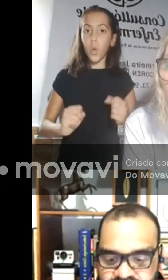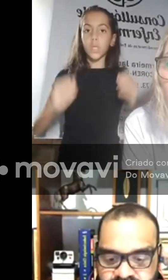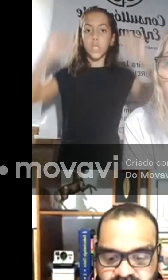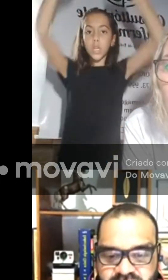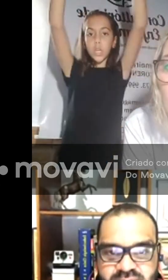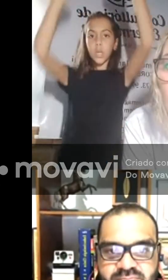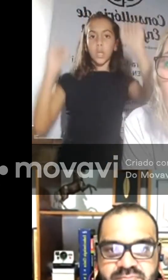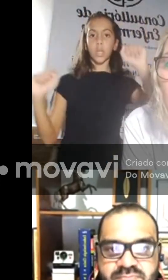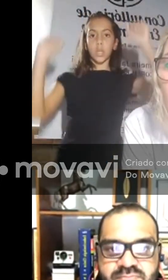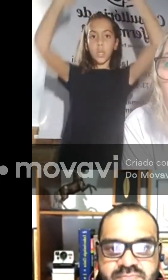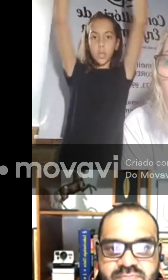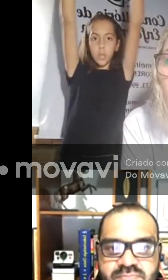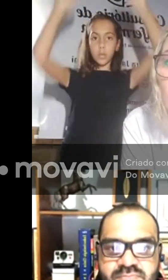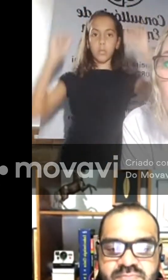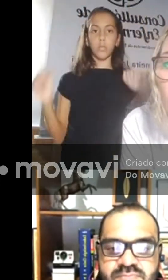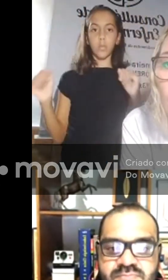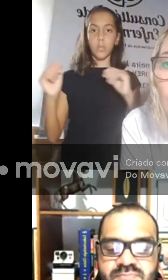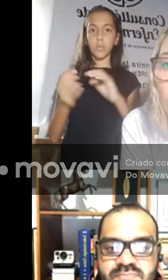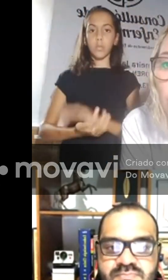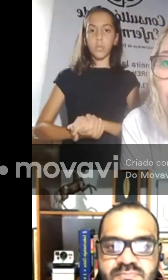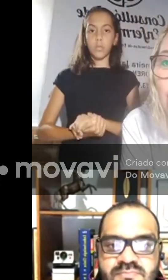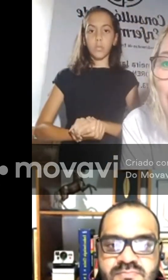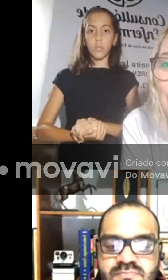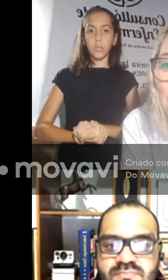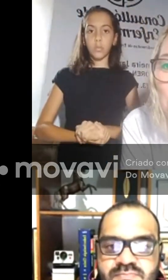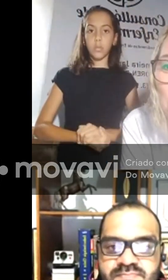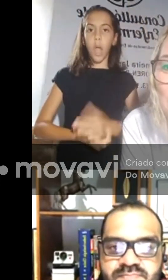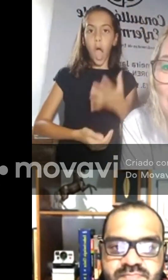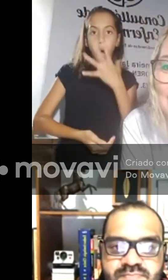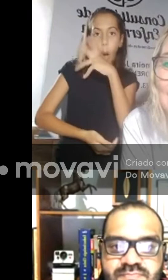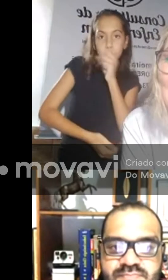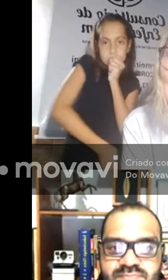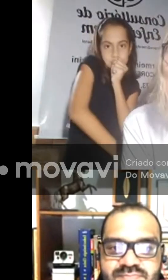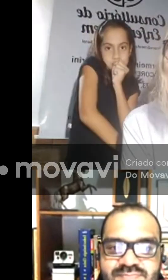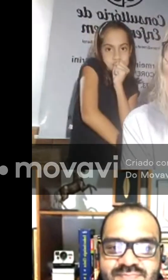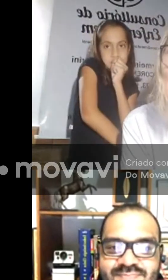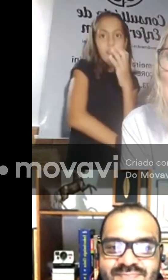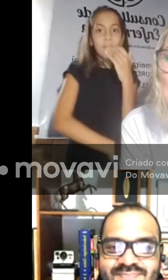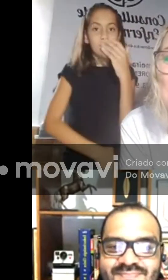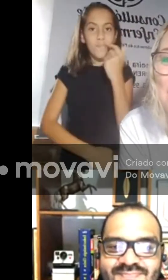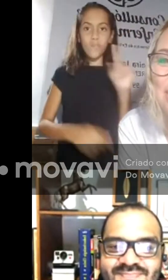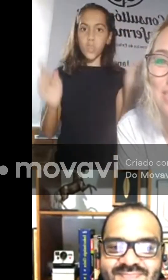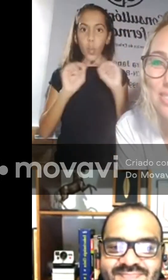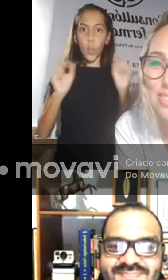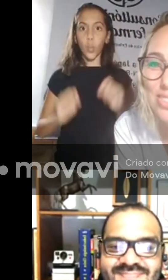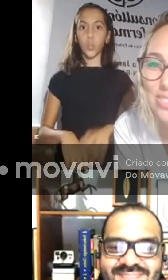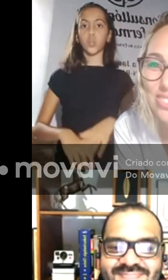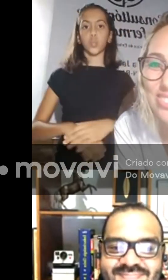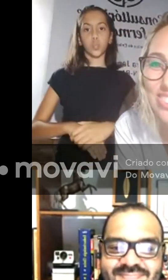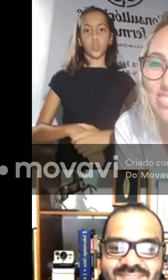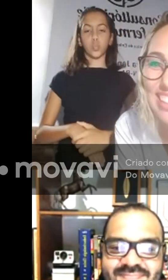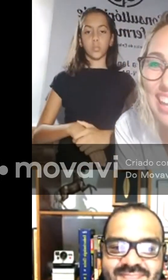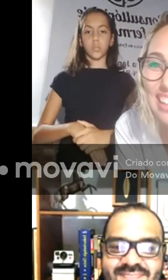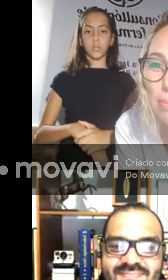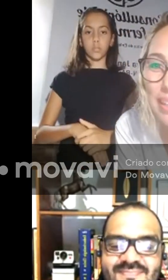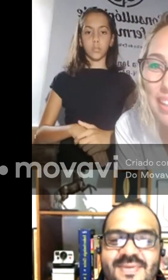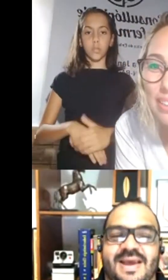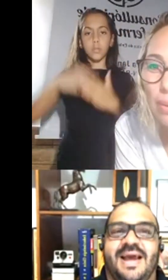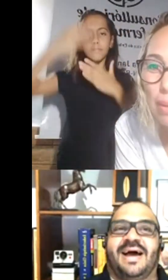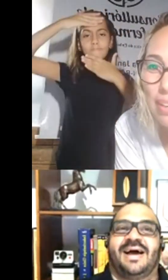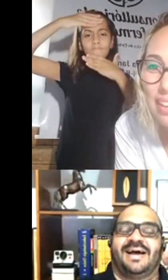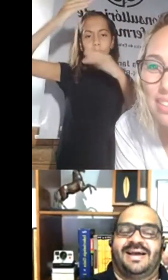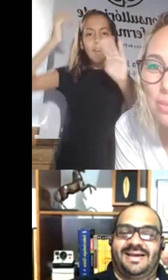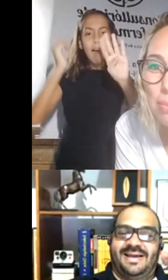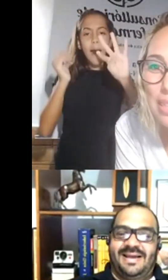físicos, qual seria a melhor solução, além de fechar a boca e selecionar os alimentos, doutor Diogo? Obrigada, Beto.